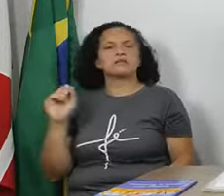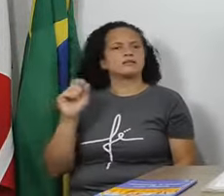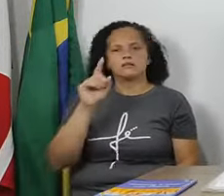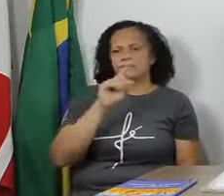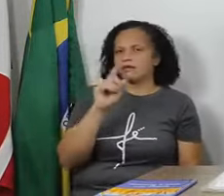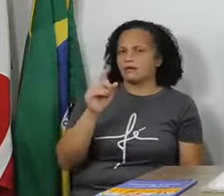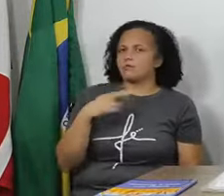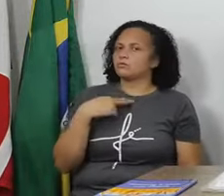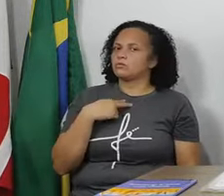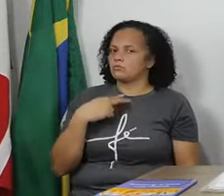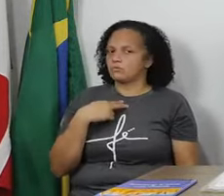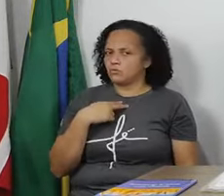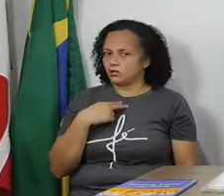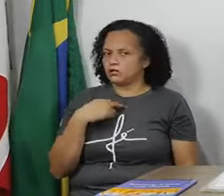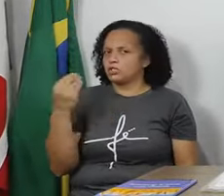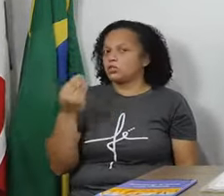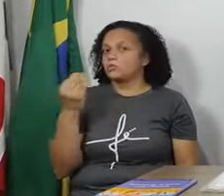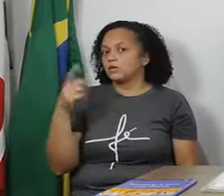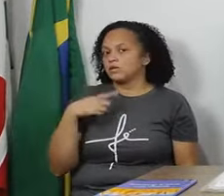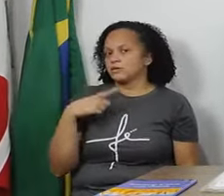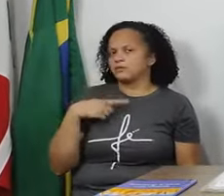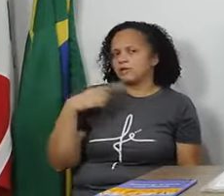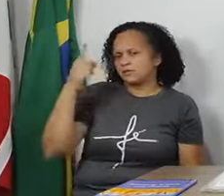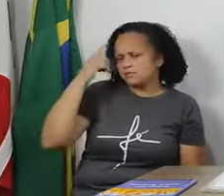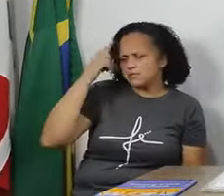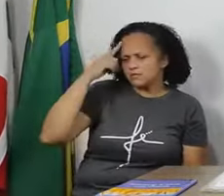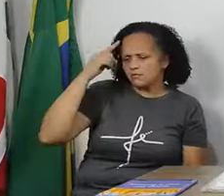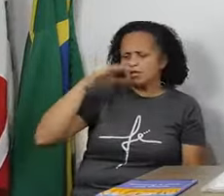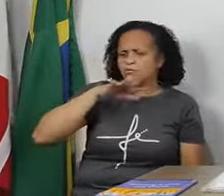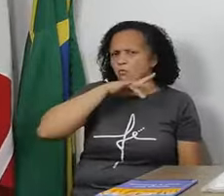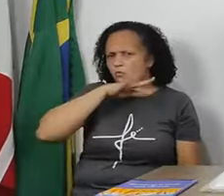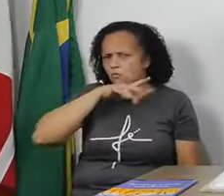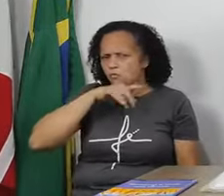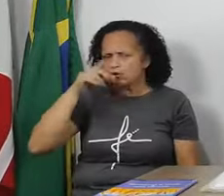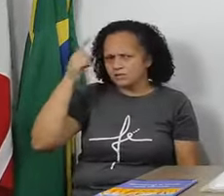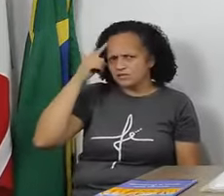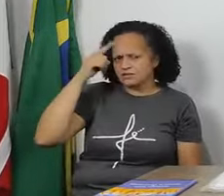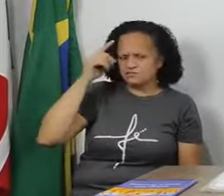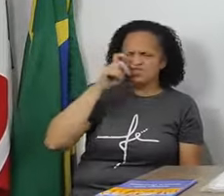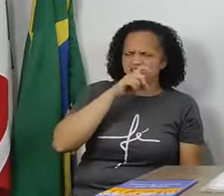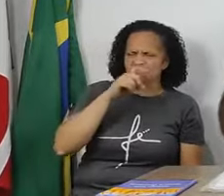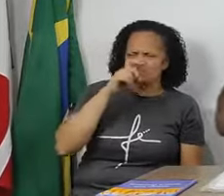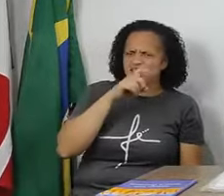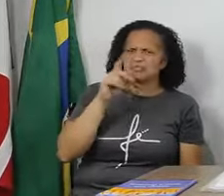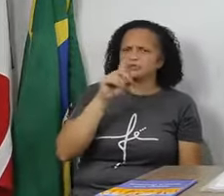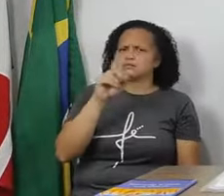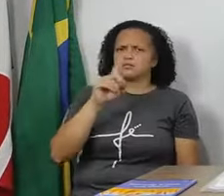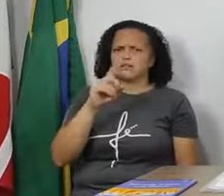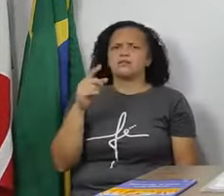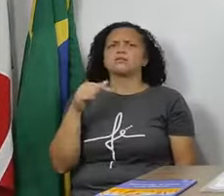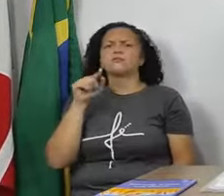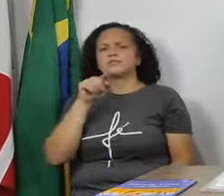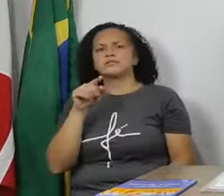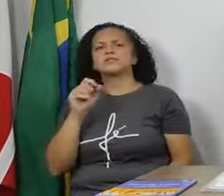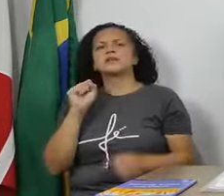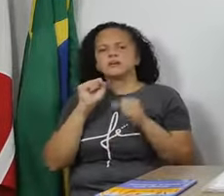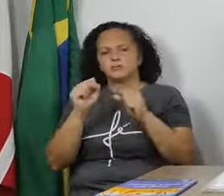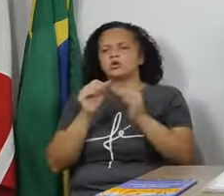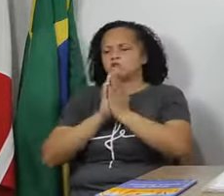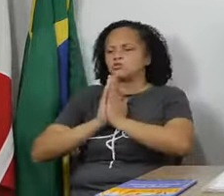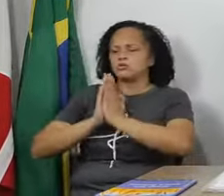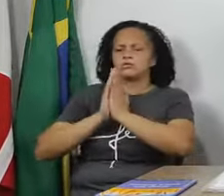por sentimentos negativos e por sugestões malignas na sua vontade. Nós temos armas poderosas em